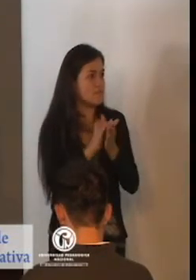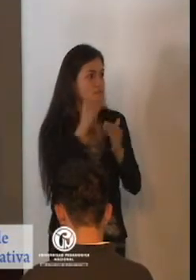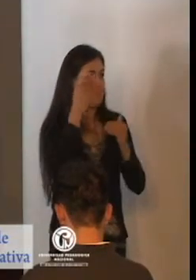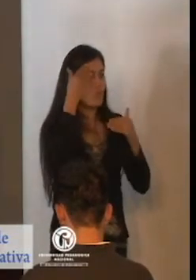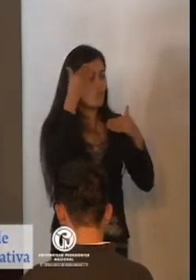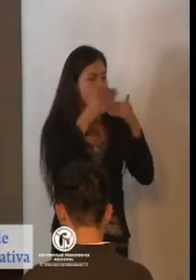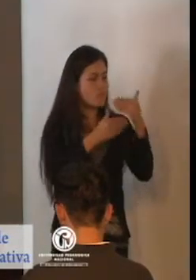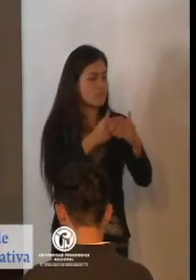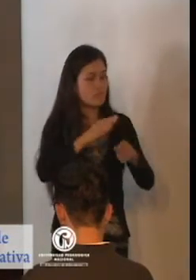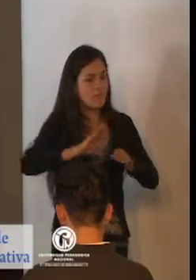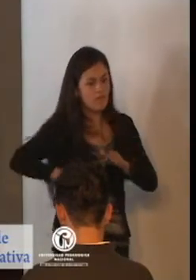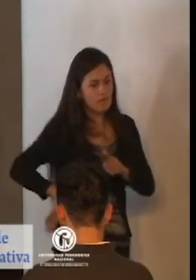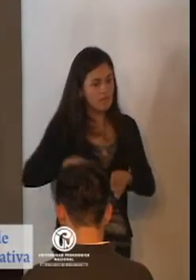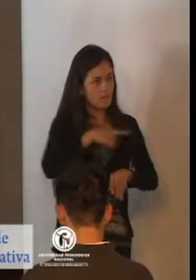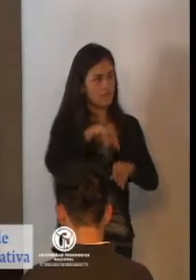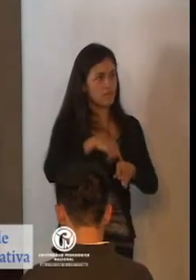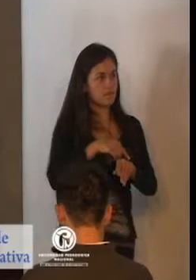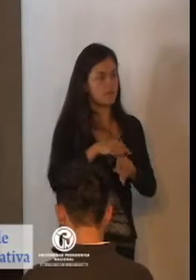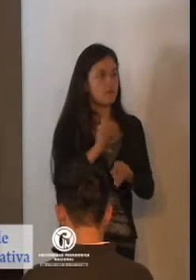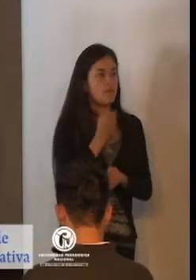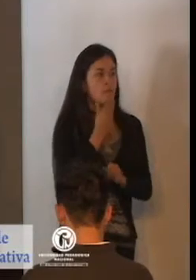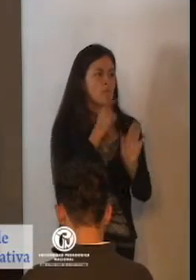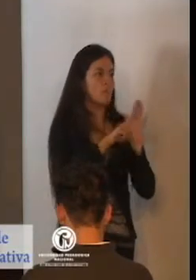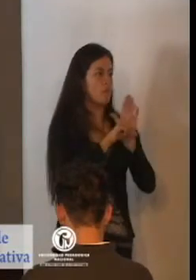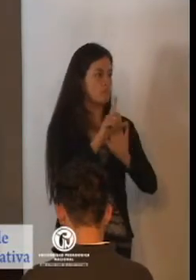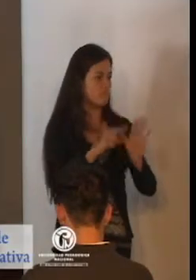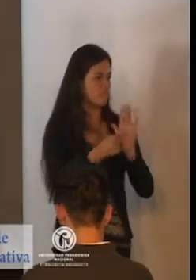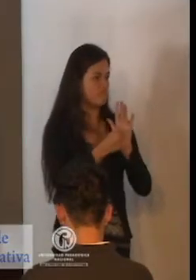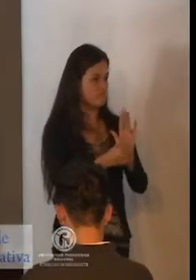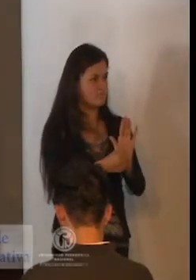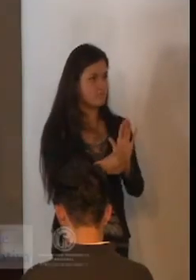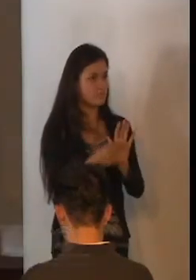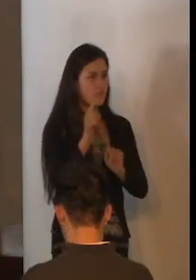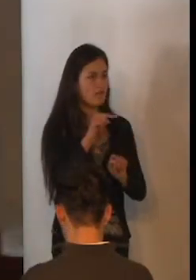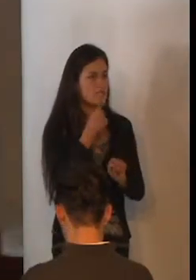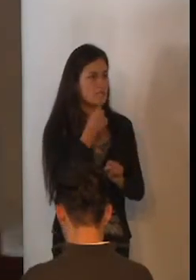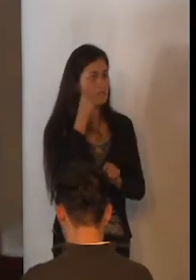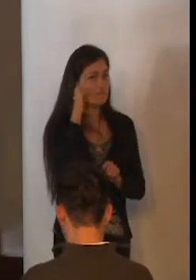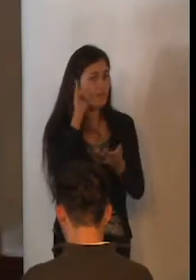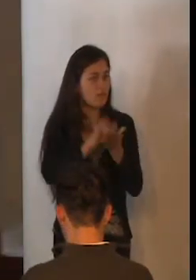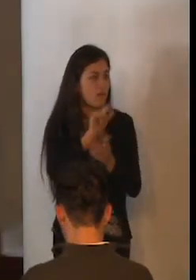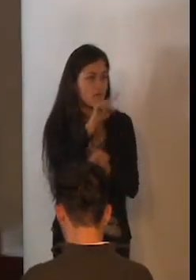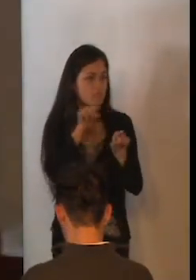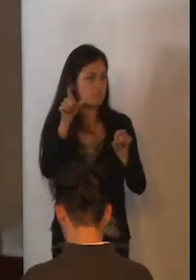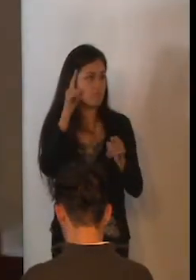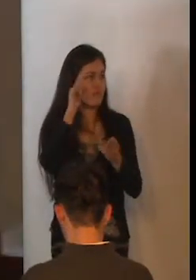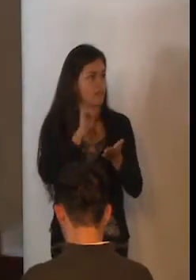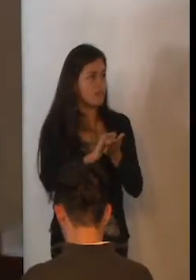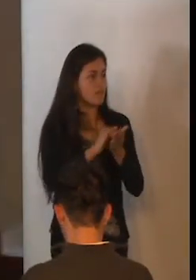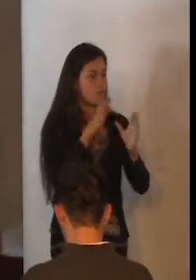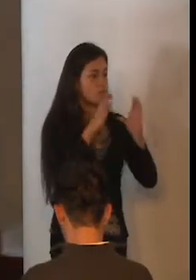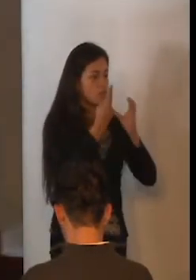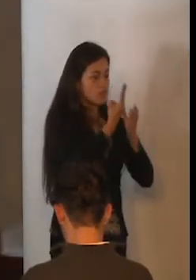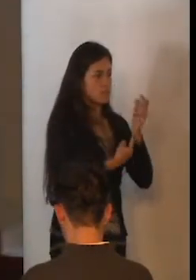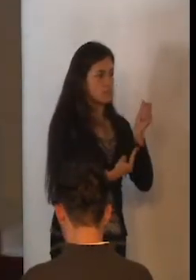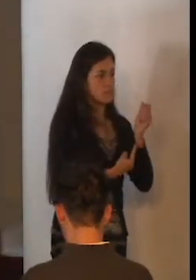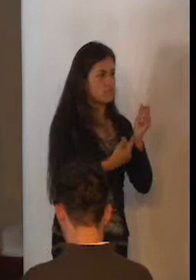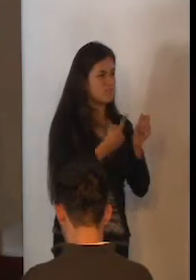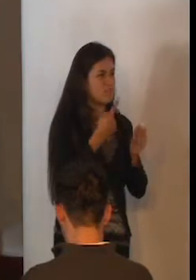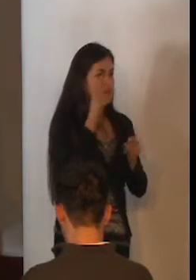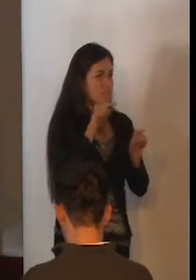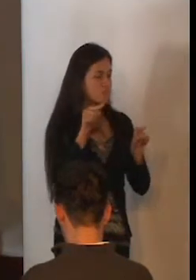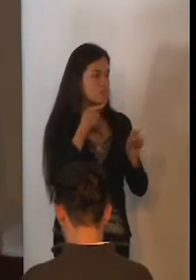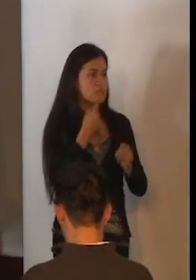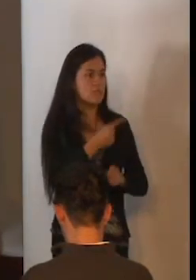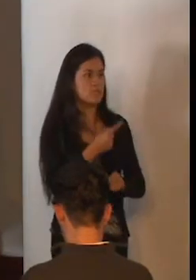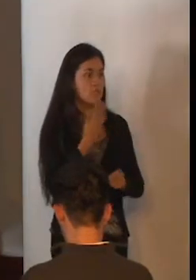tardíos, y en donde, como nos decía en el momento de la presentación, hay un mito muy grande alrededor del uso de la comunicación bimodal, y es que